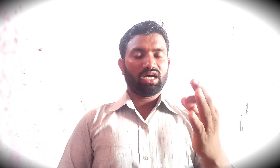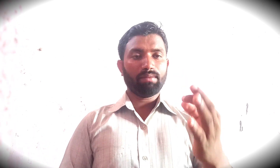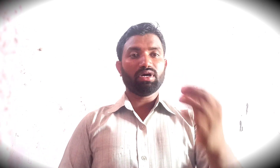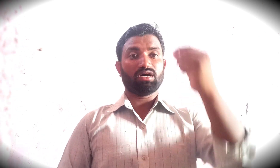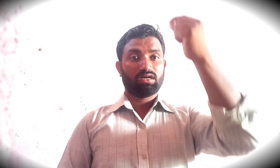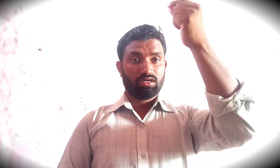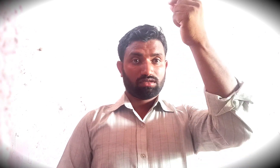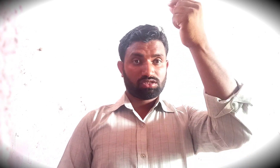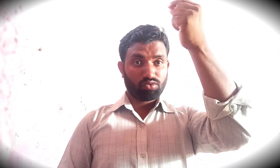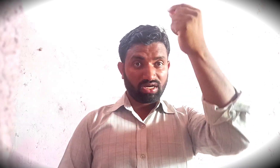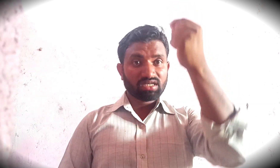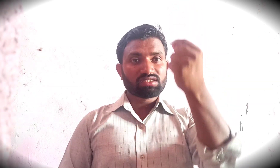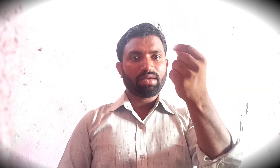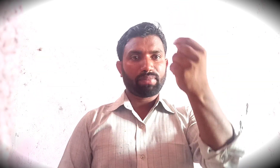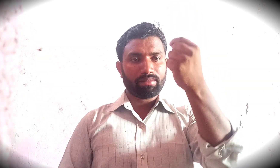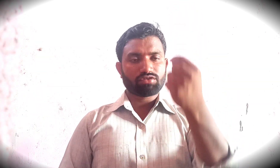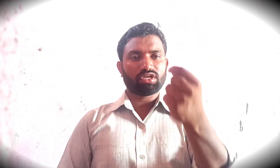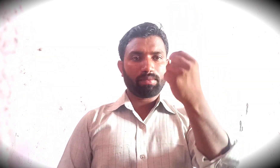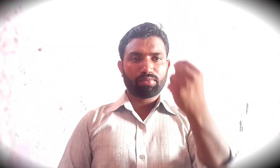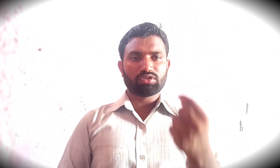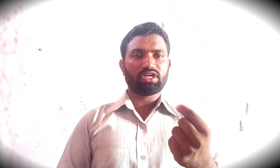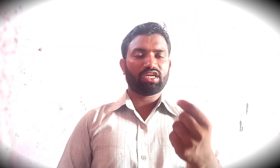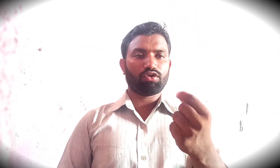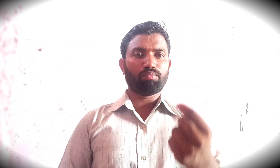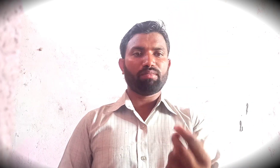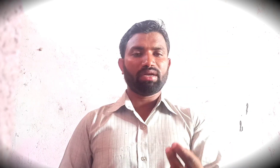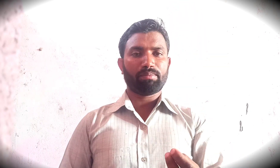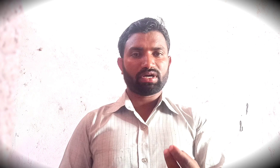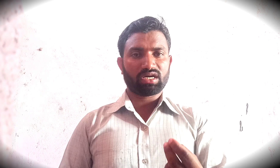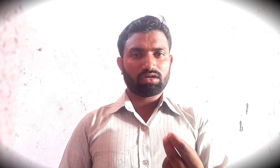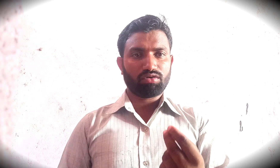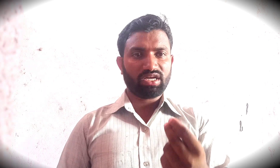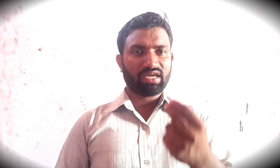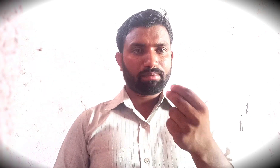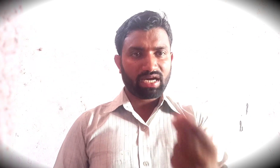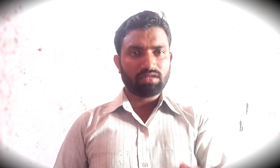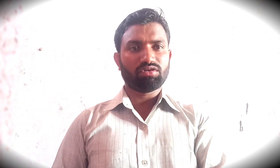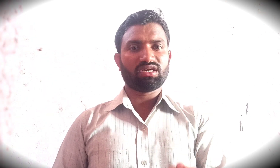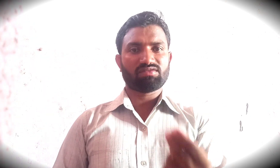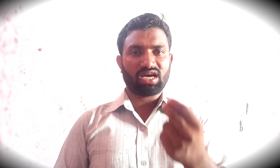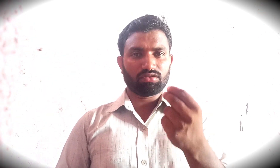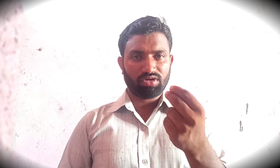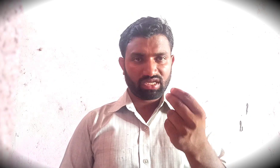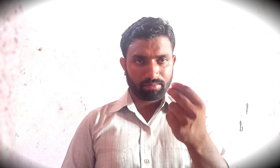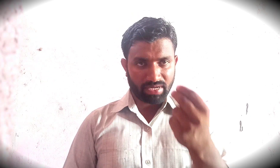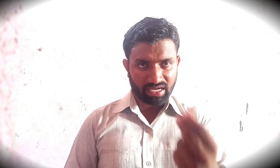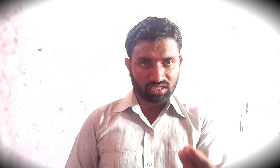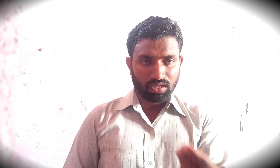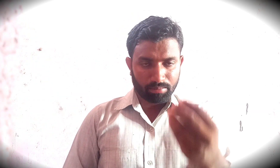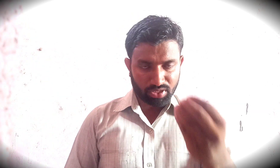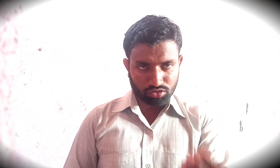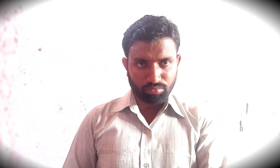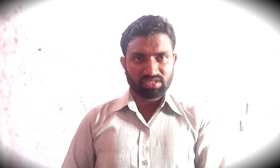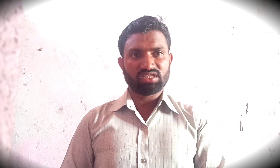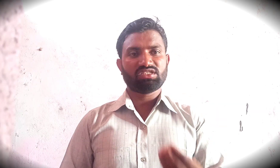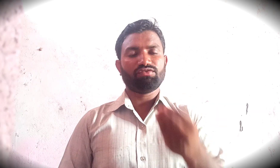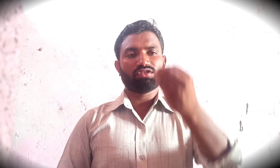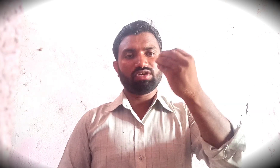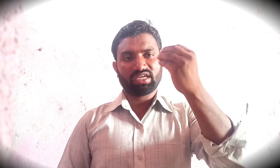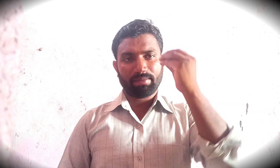अब स्वर्ग से परमेश्वर के पुत्र के रूप में प्रकट होने के बाद, उनके साथ होने के बाद, मृत्यु में से जीवित होने के